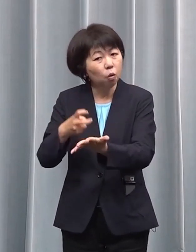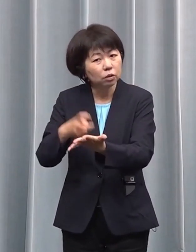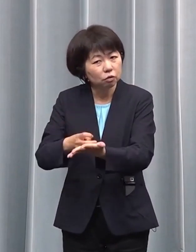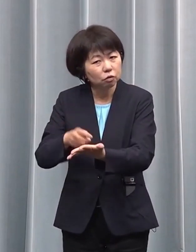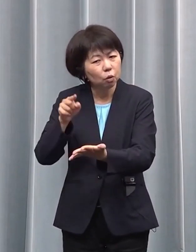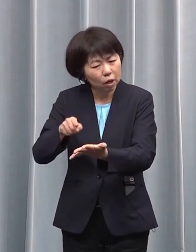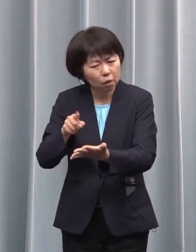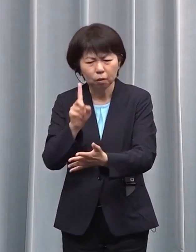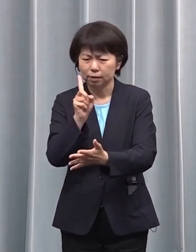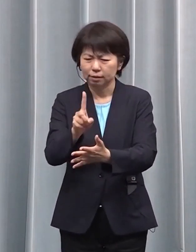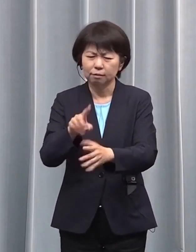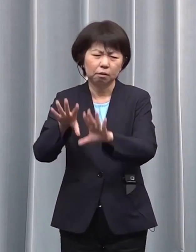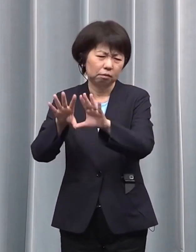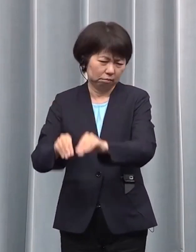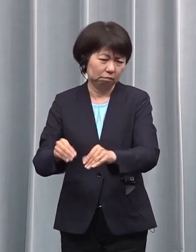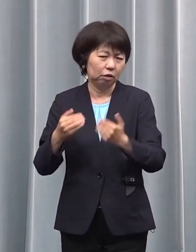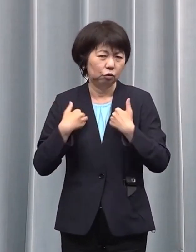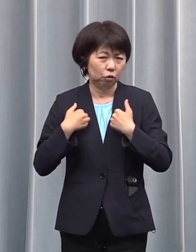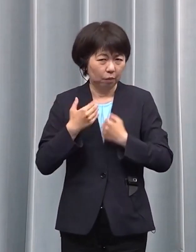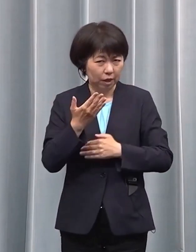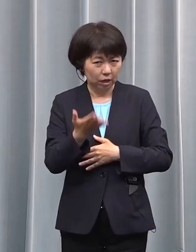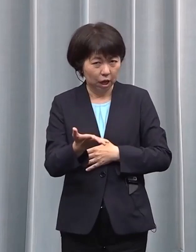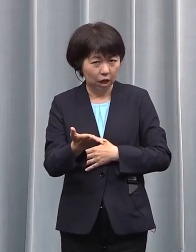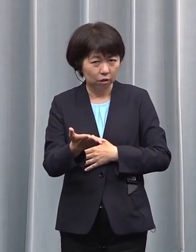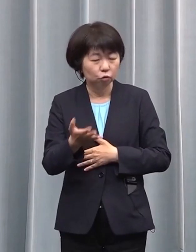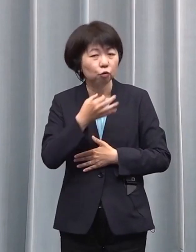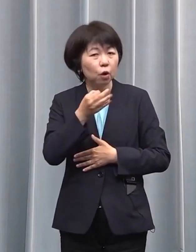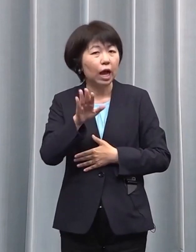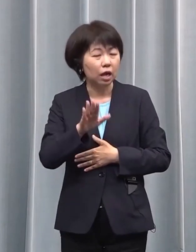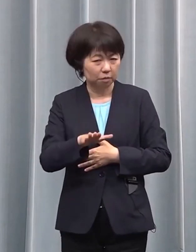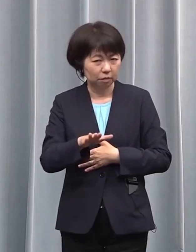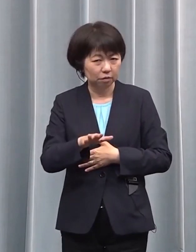見相次いでいます。この点官房長官としていかがでしょうか。